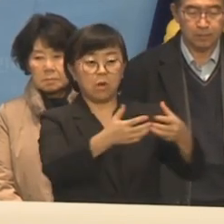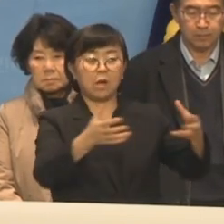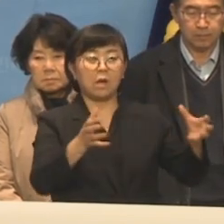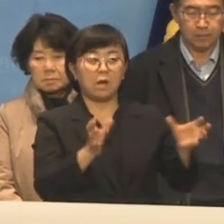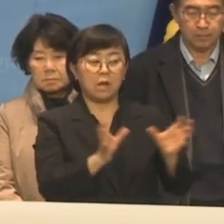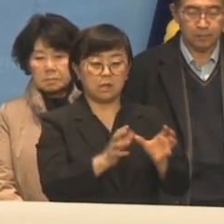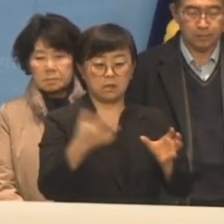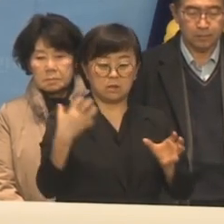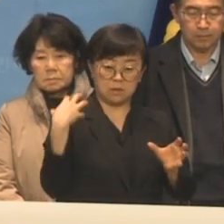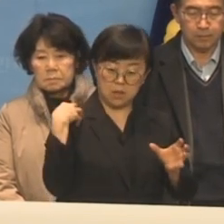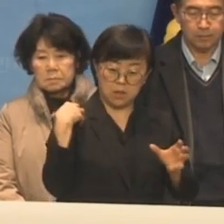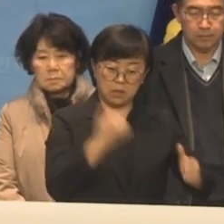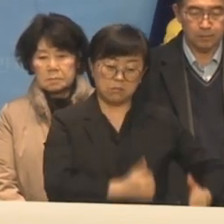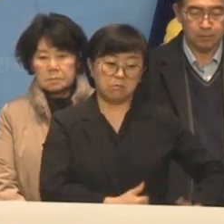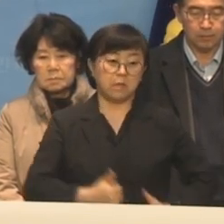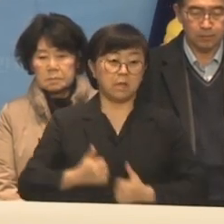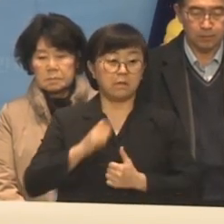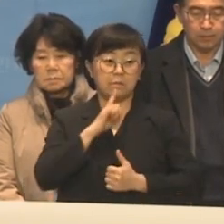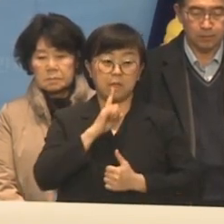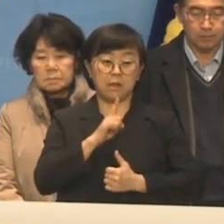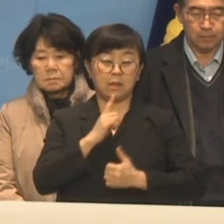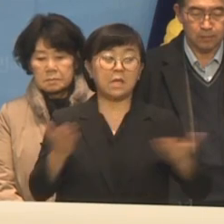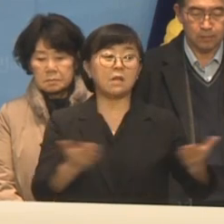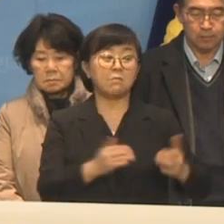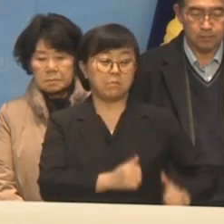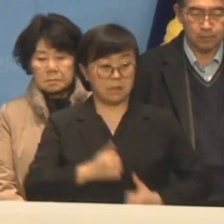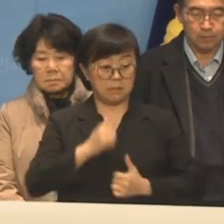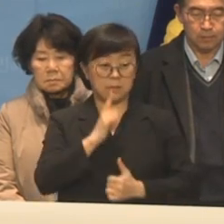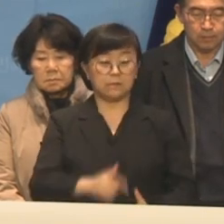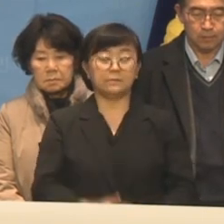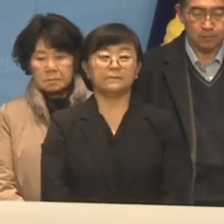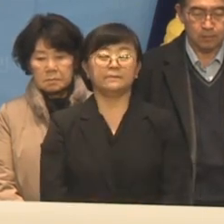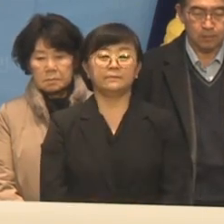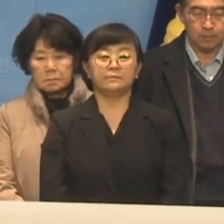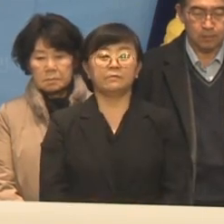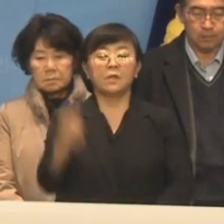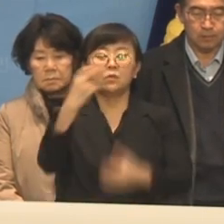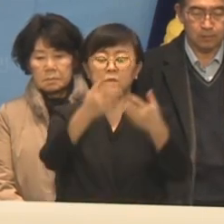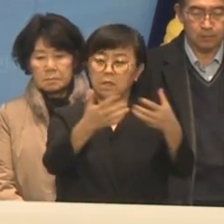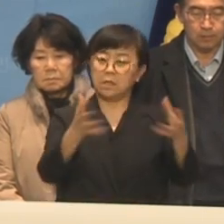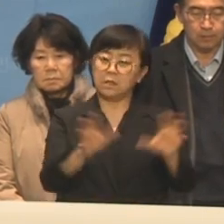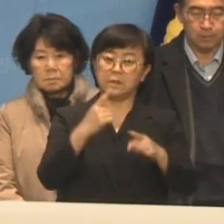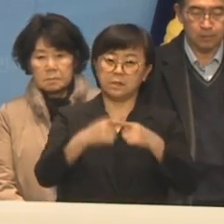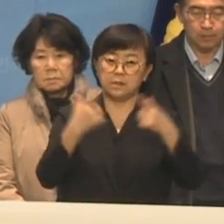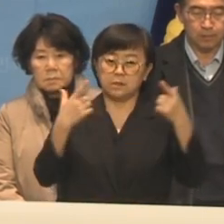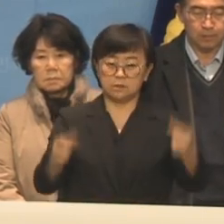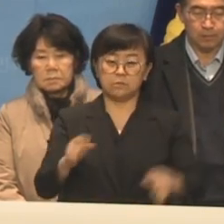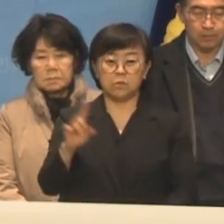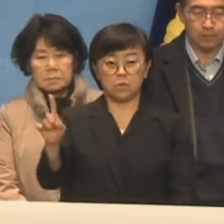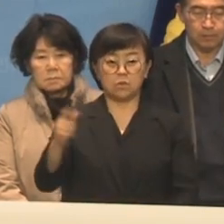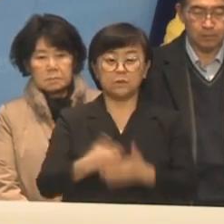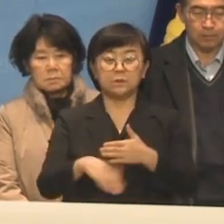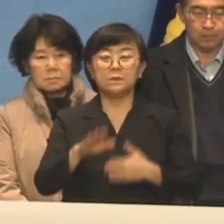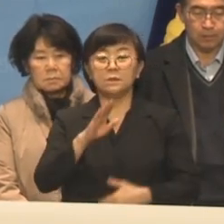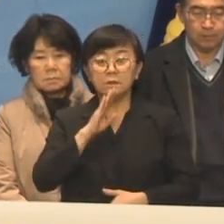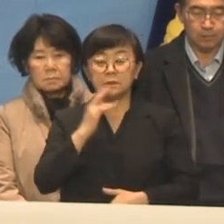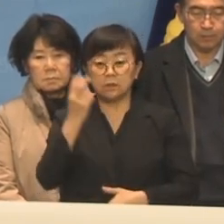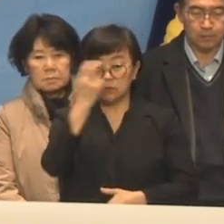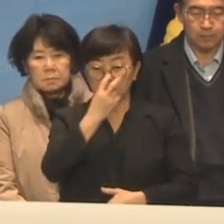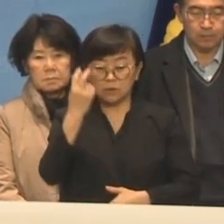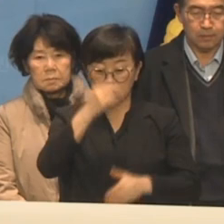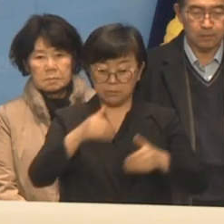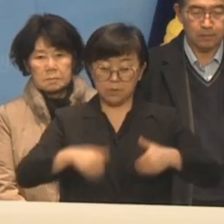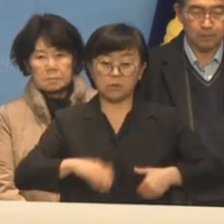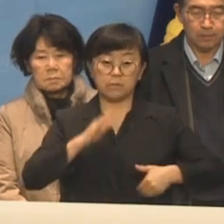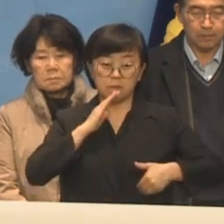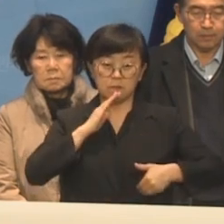하고 직무 유기를 하고 있는 거 아니냐라고 저희들은 생각하고 있습니다. 그리고 조사단 역시도 실제 조사해야 될